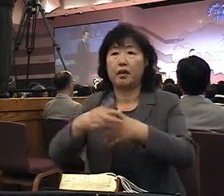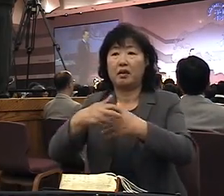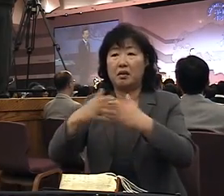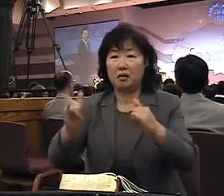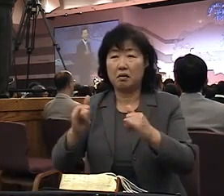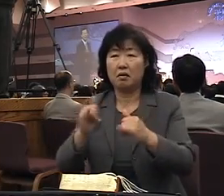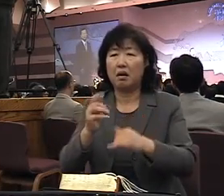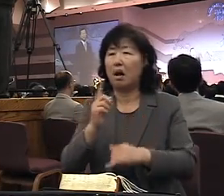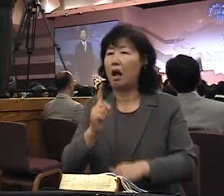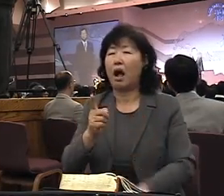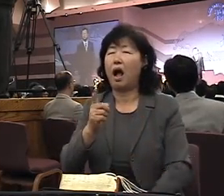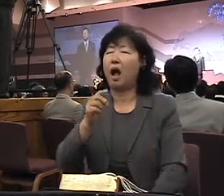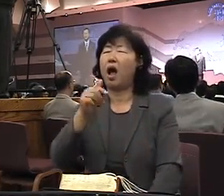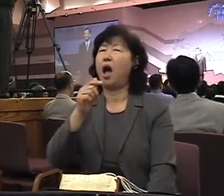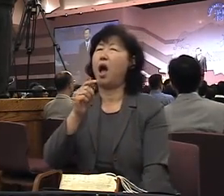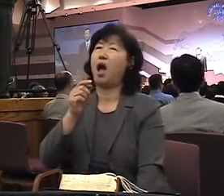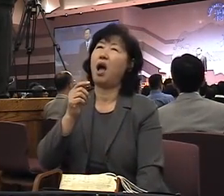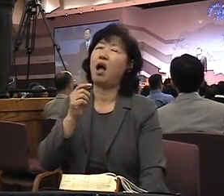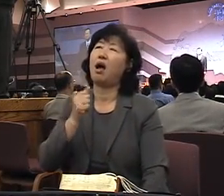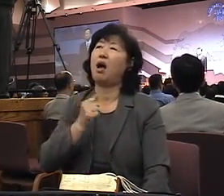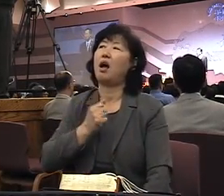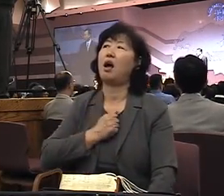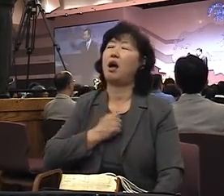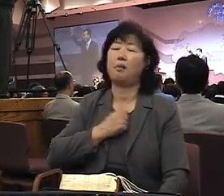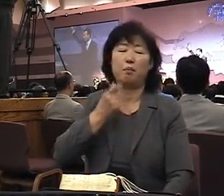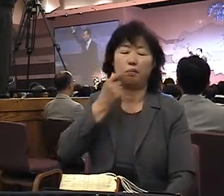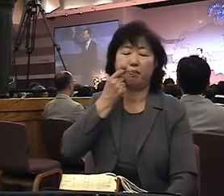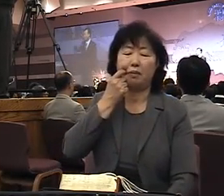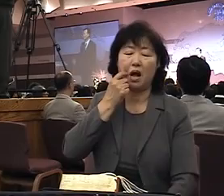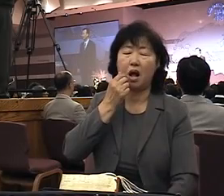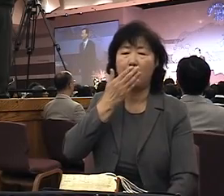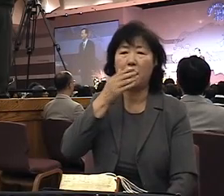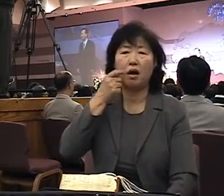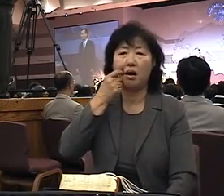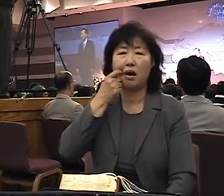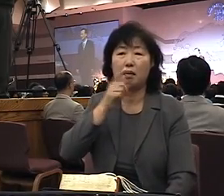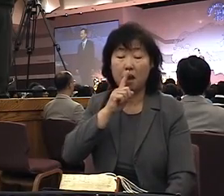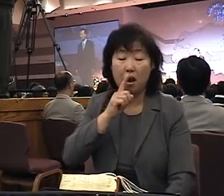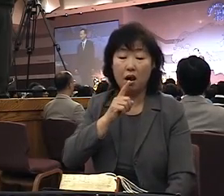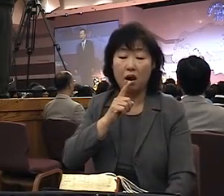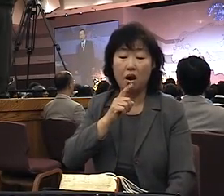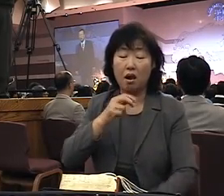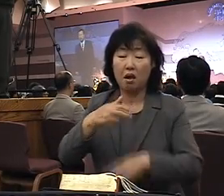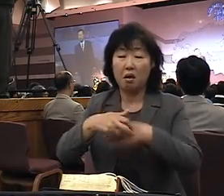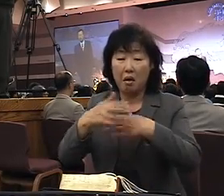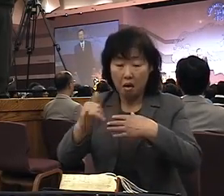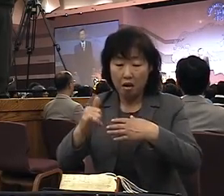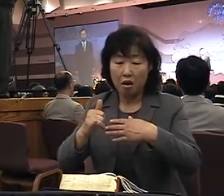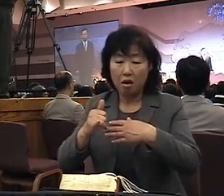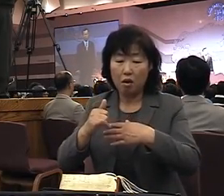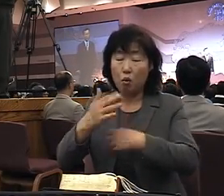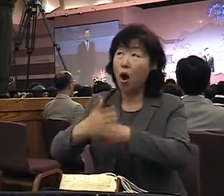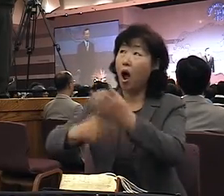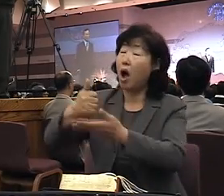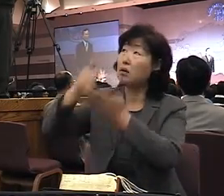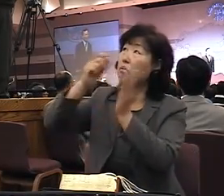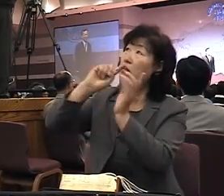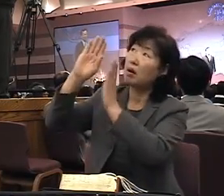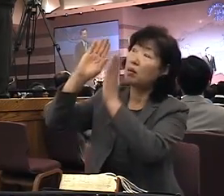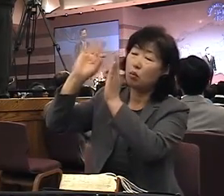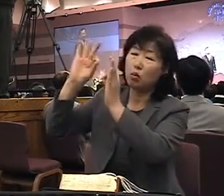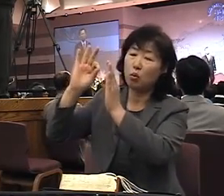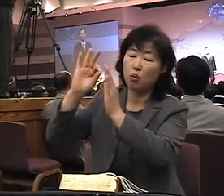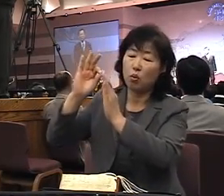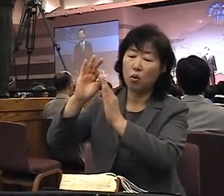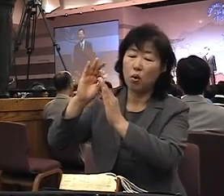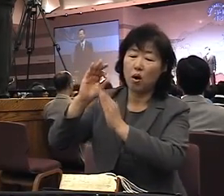말하기는 가망이 없다고 말할 수밖에 없죠. 우리는 하나님을 바라봅니다. 만유의 주가 되시며 치유자가 되시는